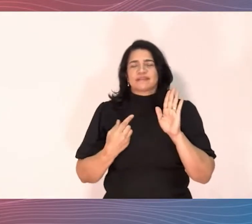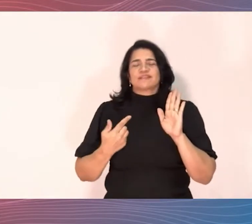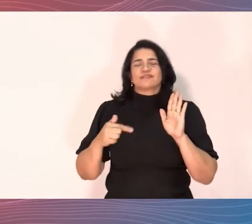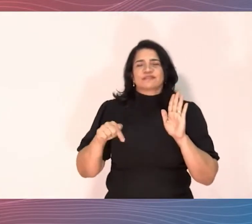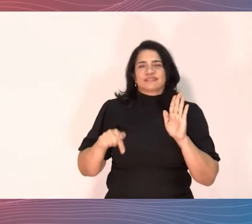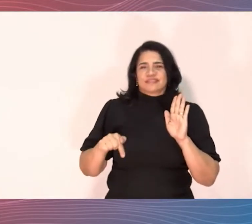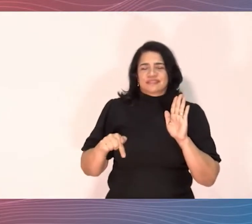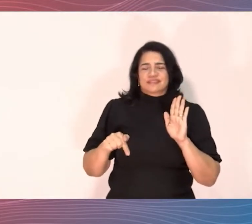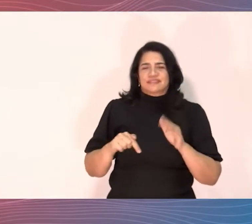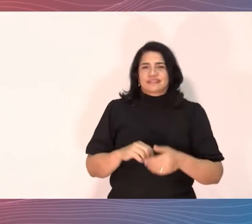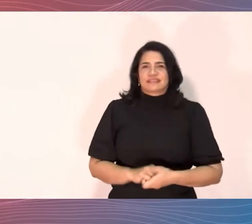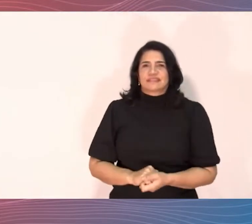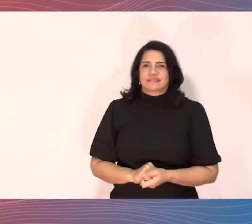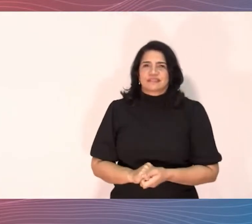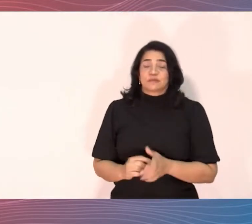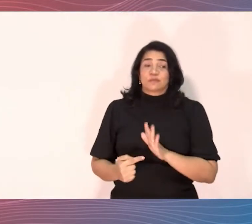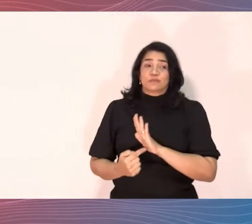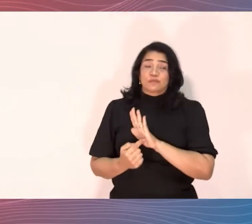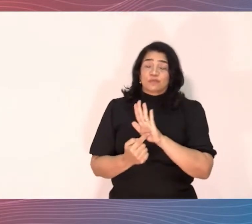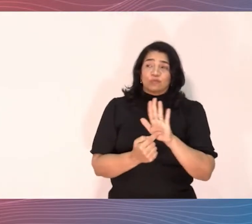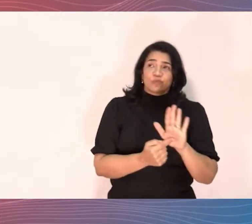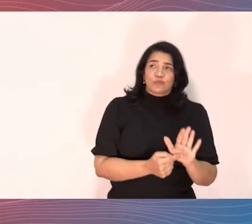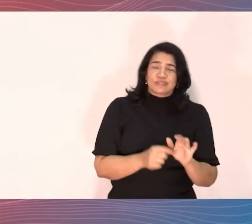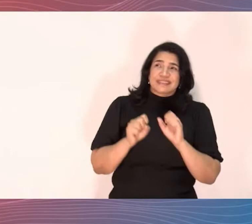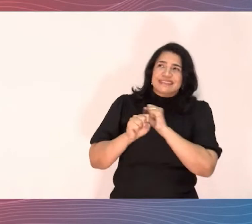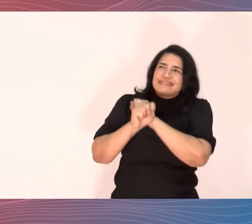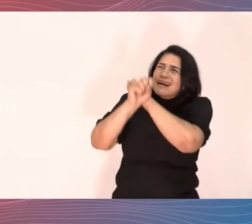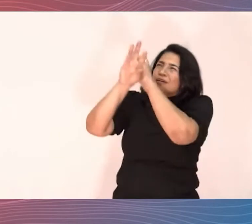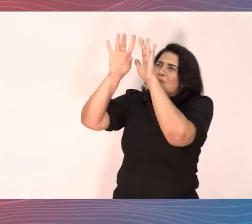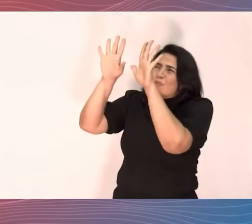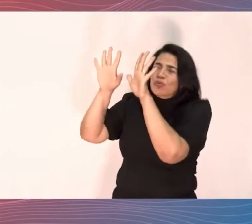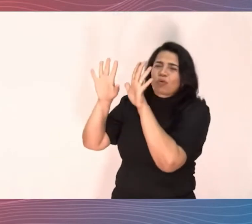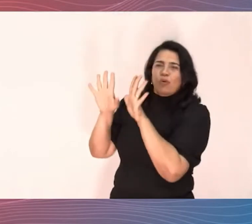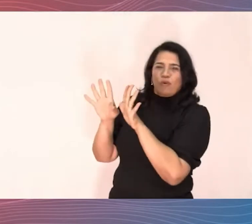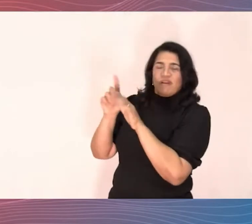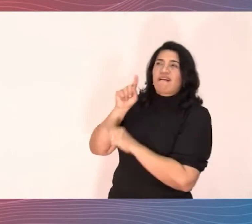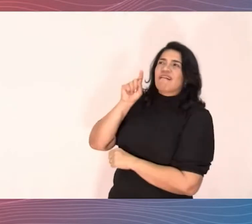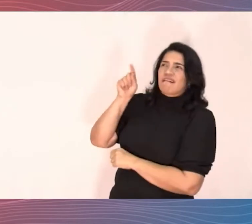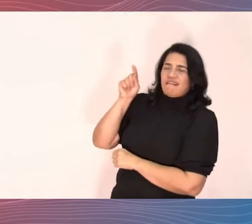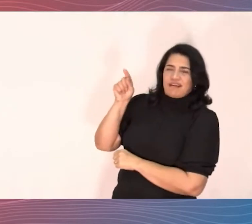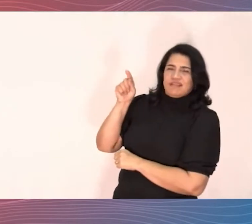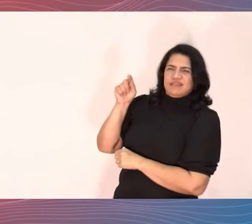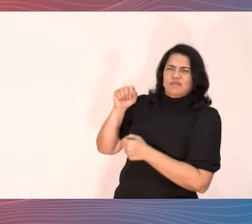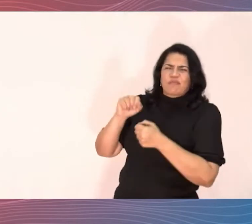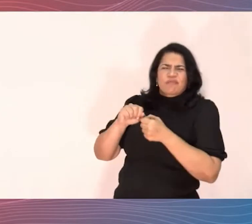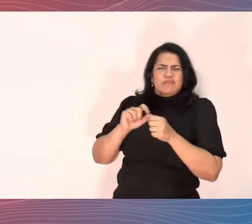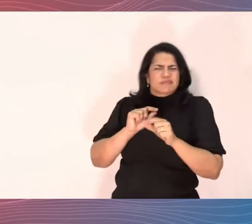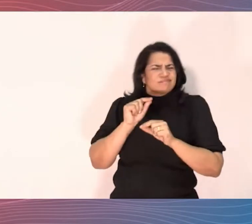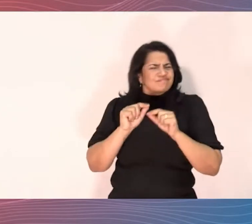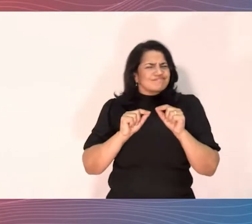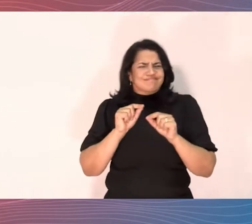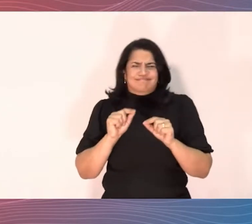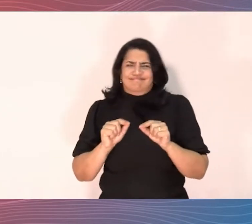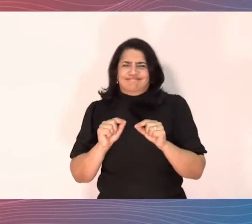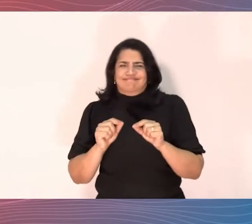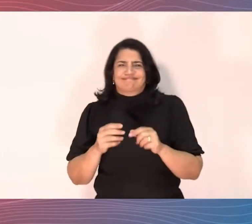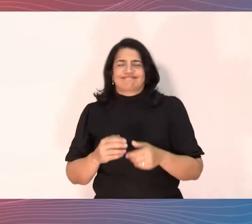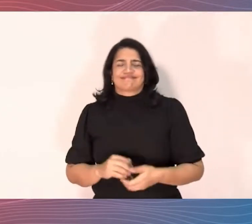Essa glória é para fazer o quê? João 17.